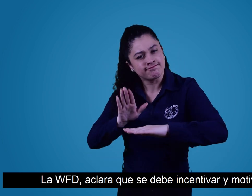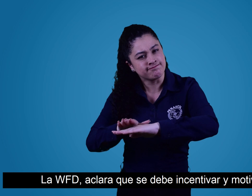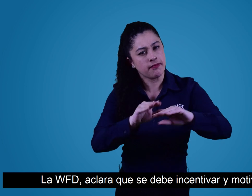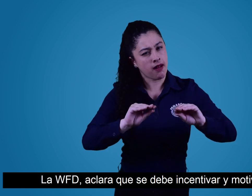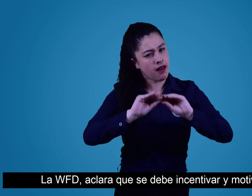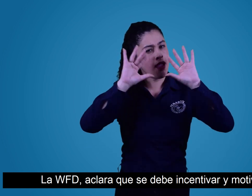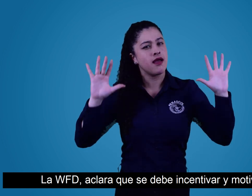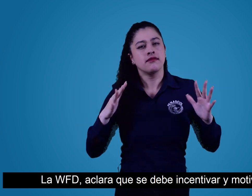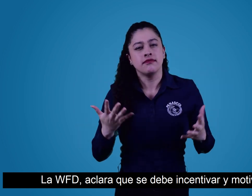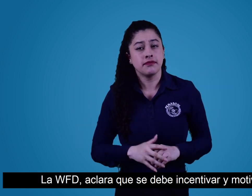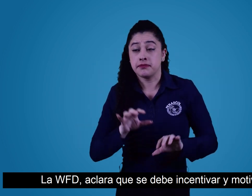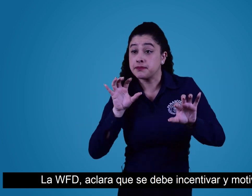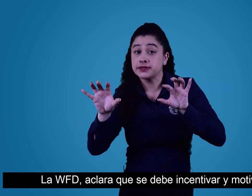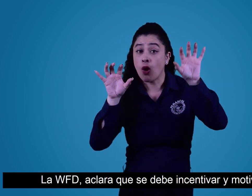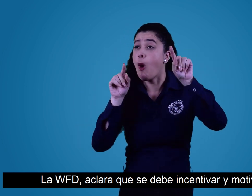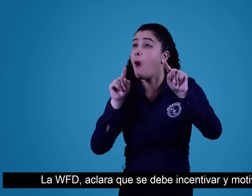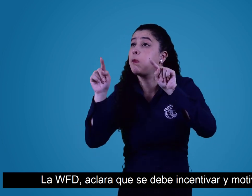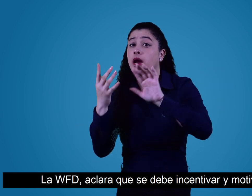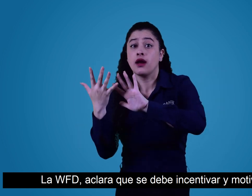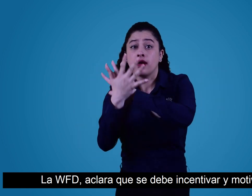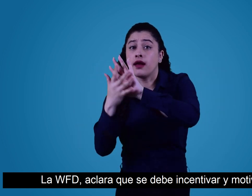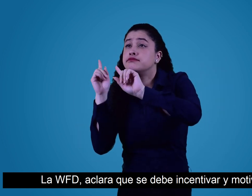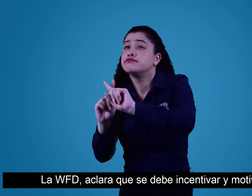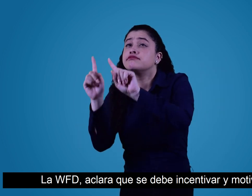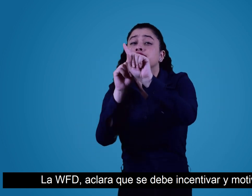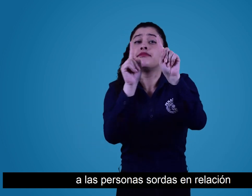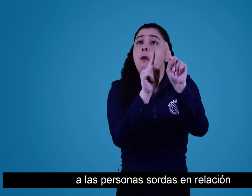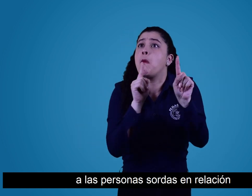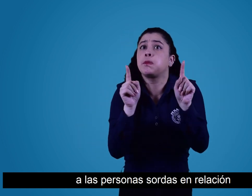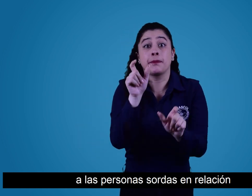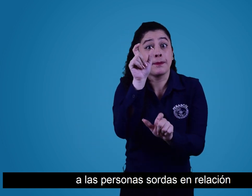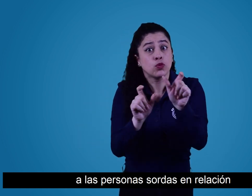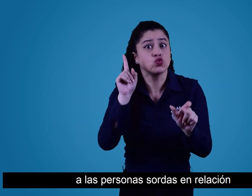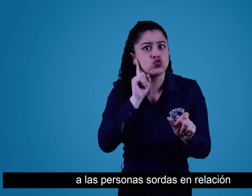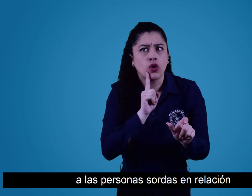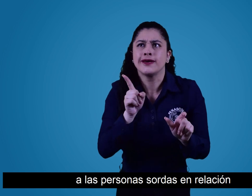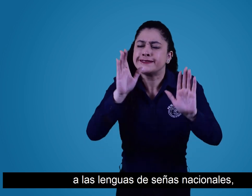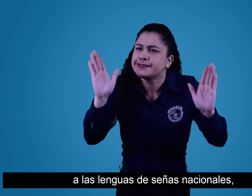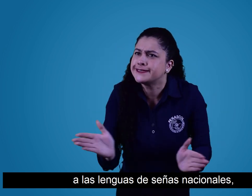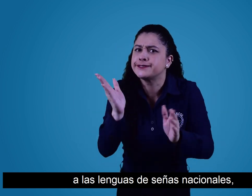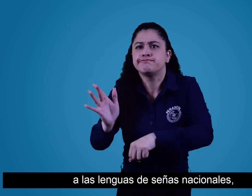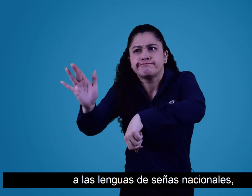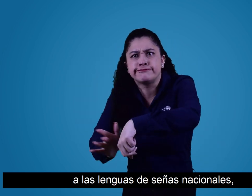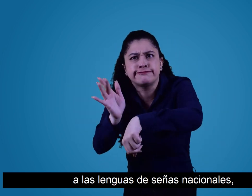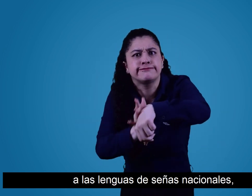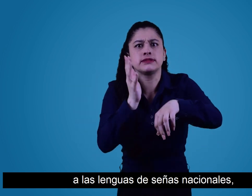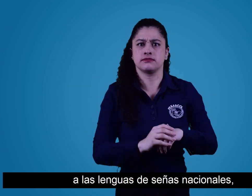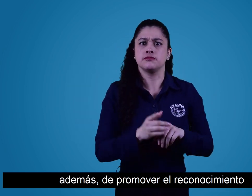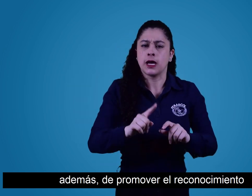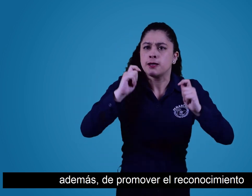WFD aclara que se debe incentivar y motivar a las personas sordas en relación a las lenguas de señas nacionales, además